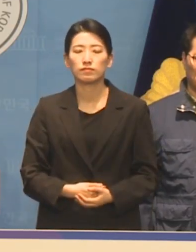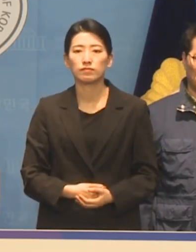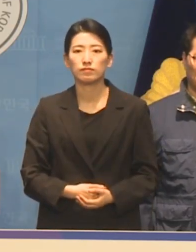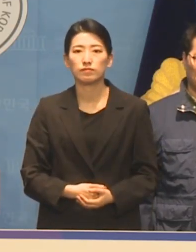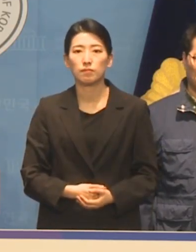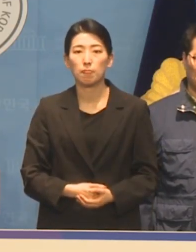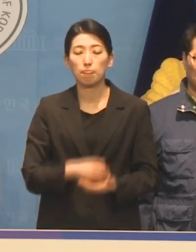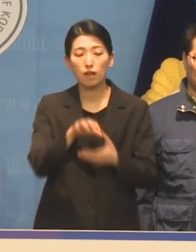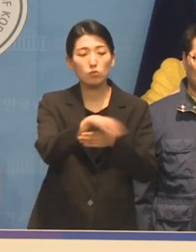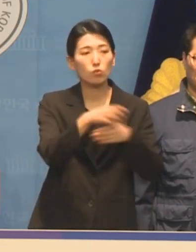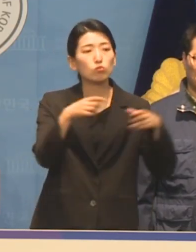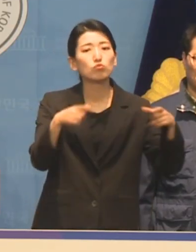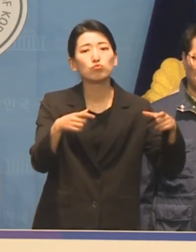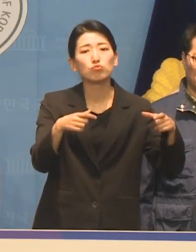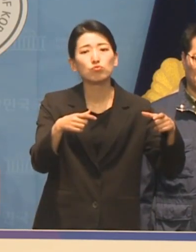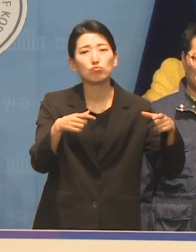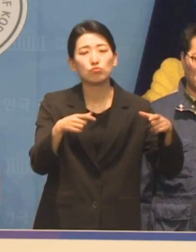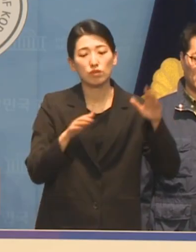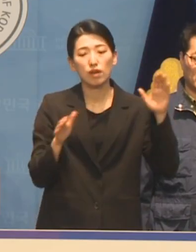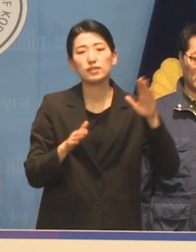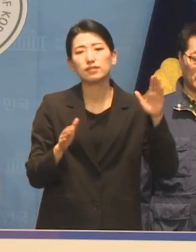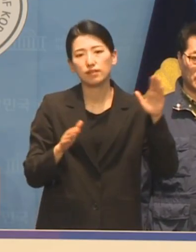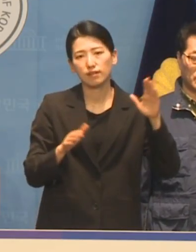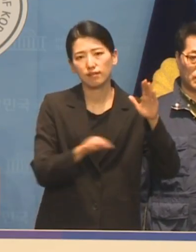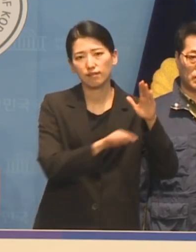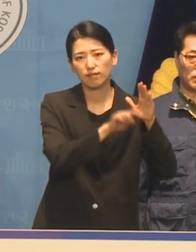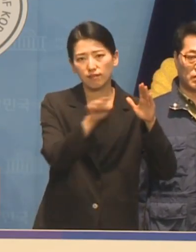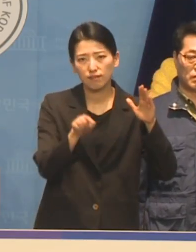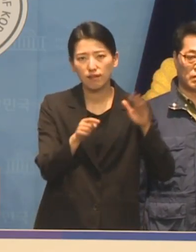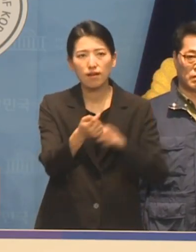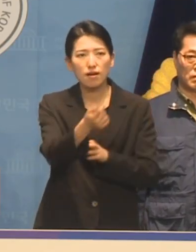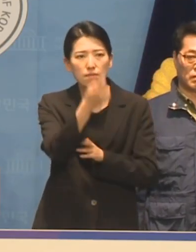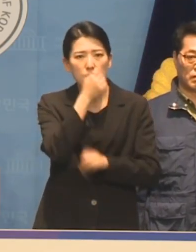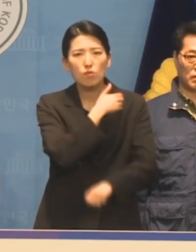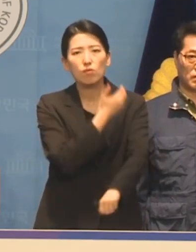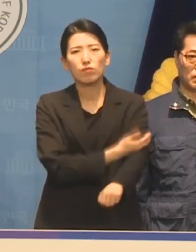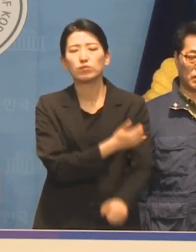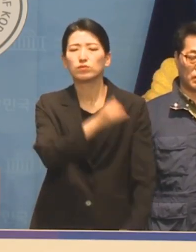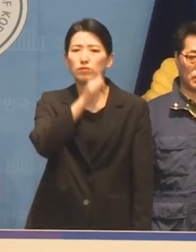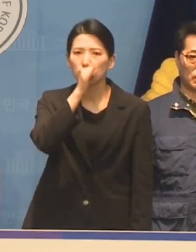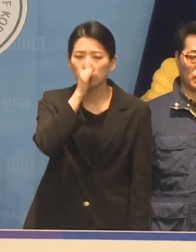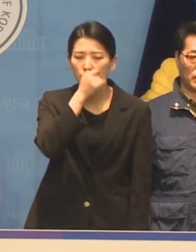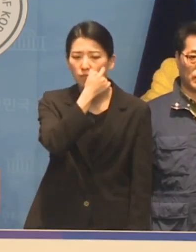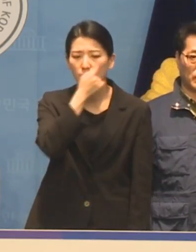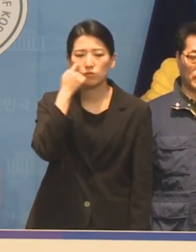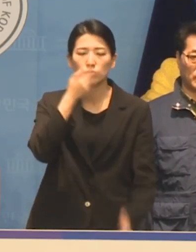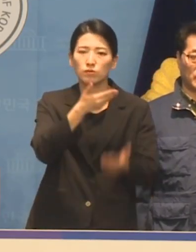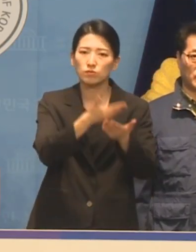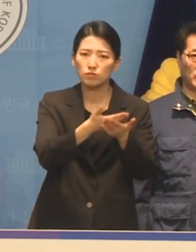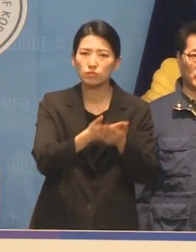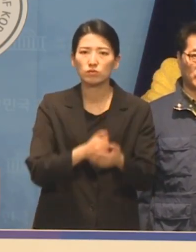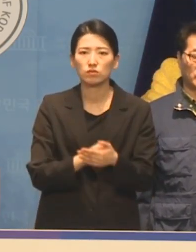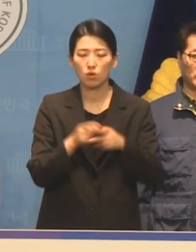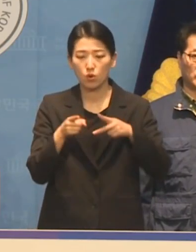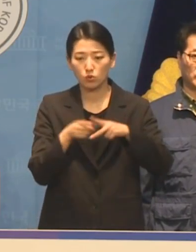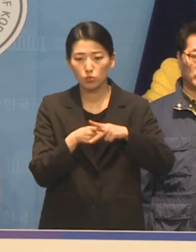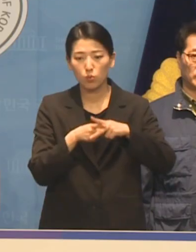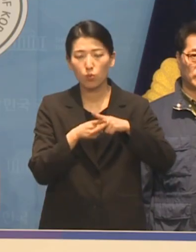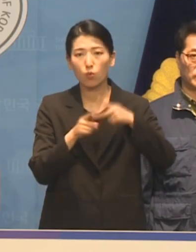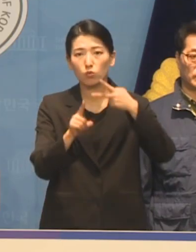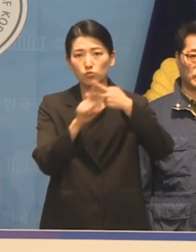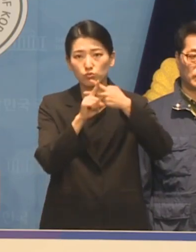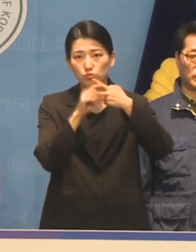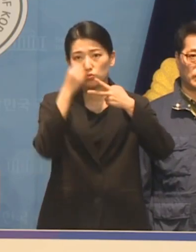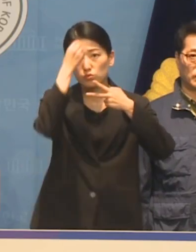종로구 학생들의 신체적 안전과 학습권을 보장해 주십시오. 종로구에 소재한 초, 중,